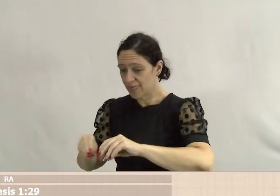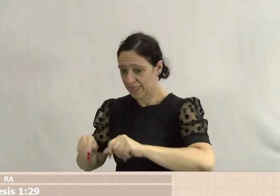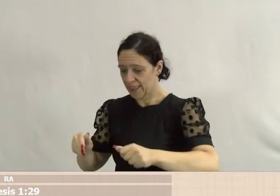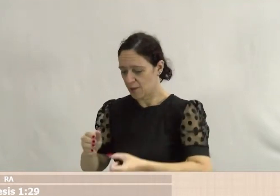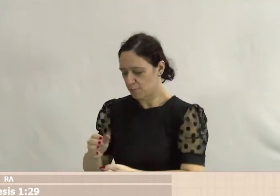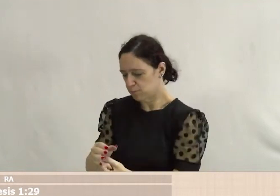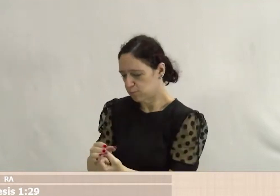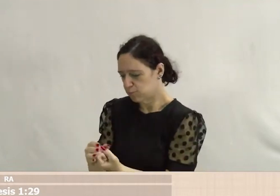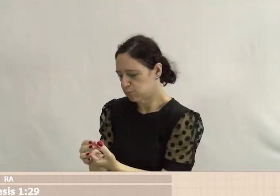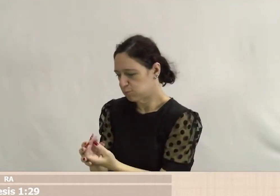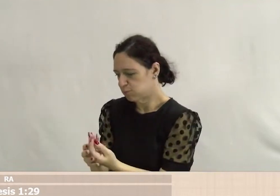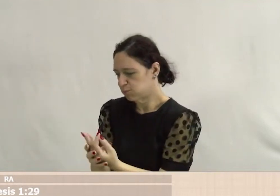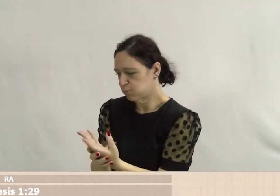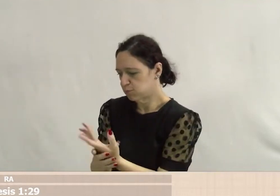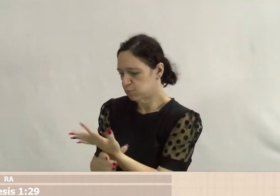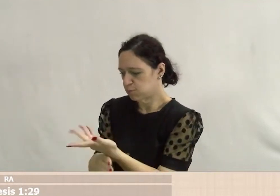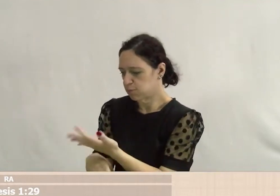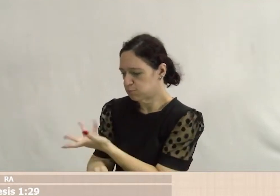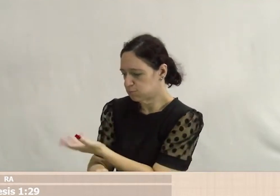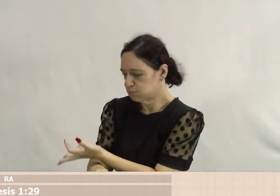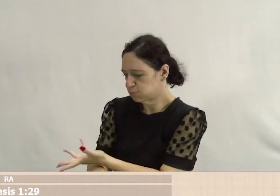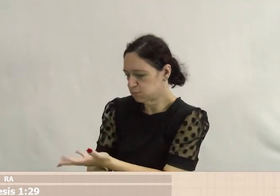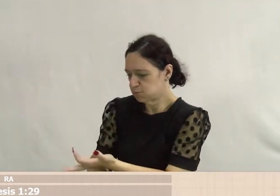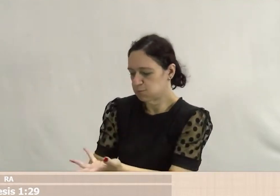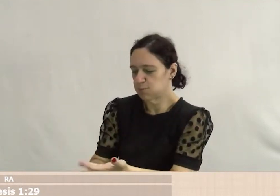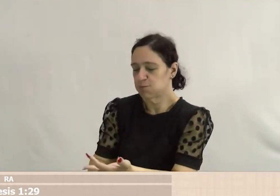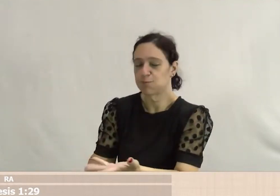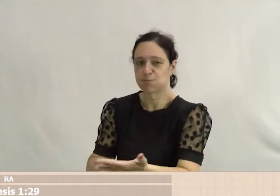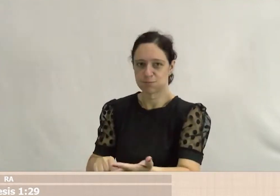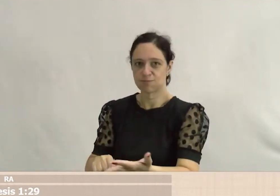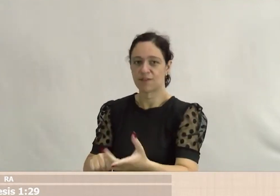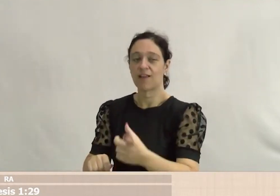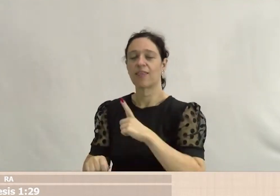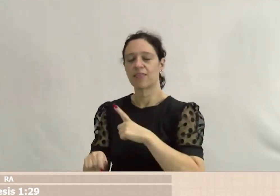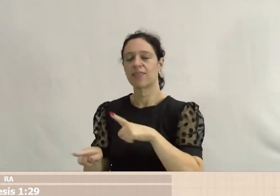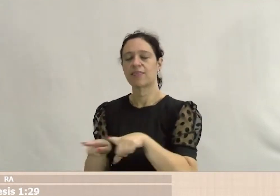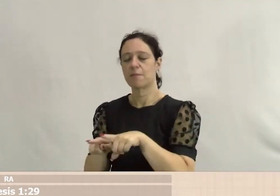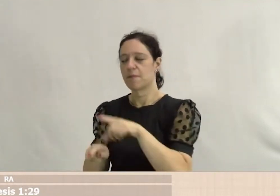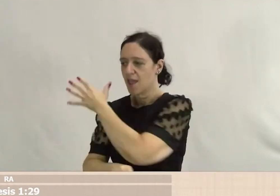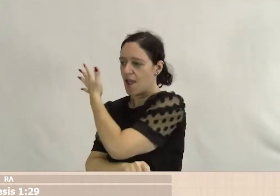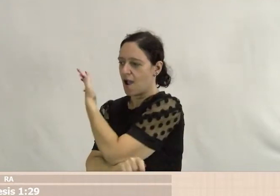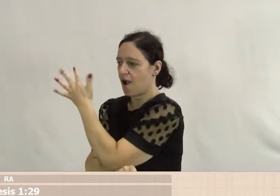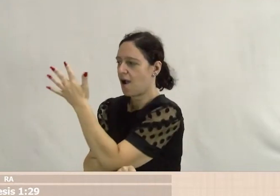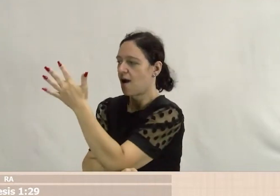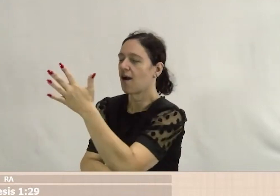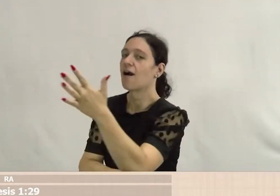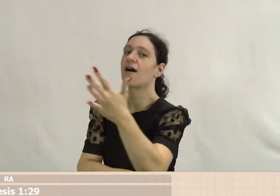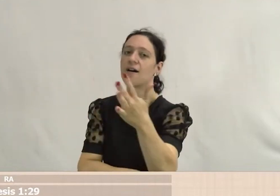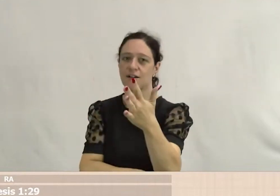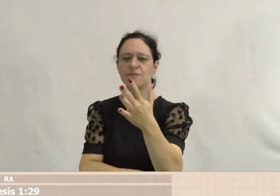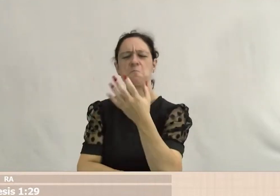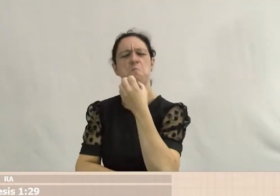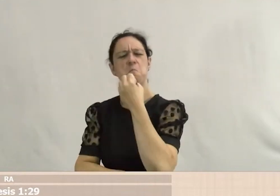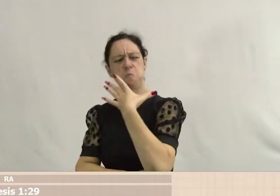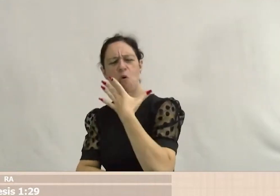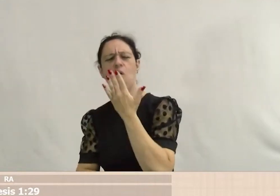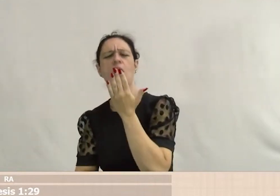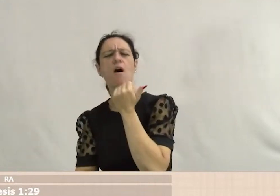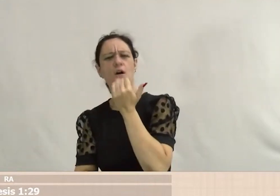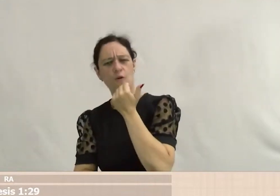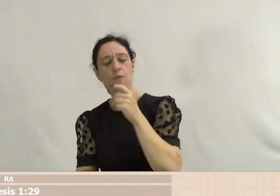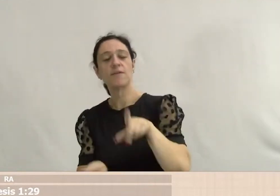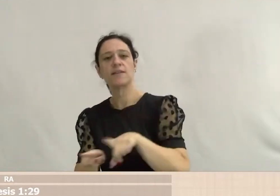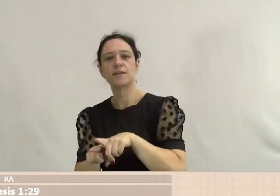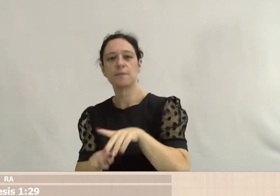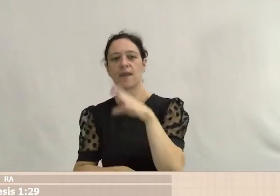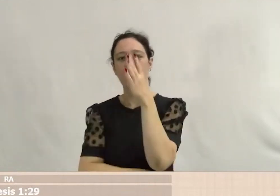brotar toda sorte de árvores agradáveis à vista e boas para o alimento, e também a árvore